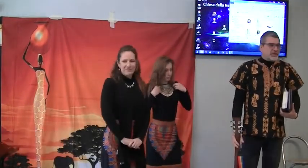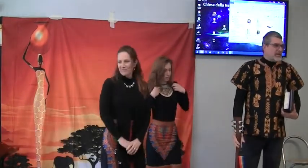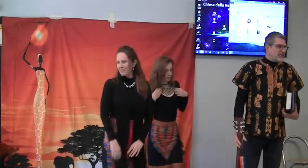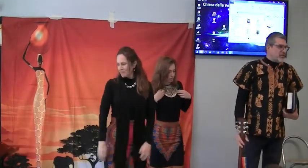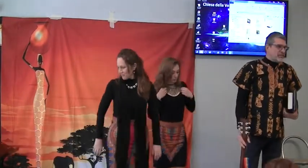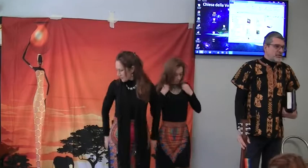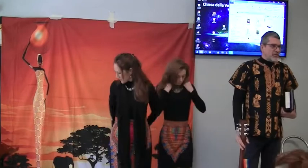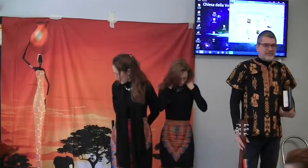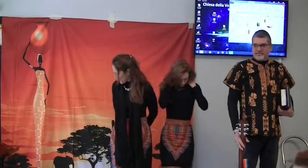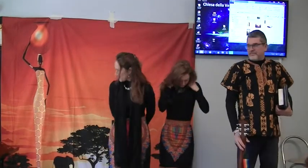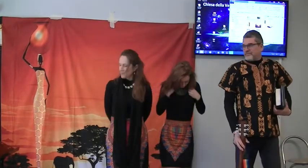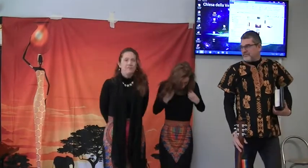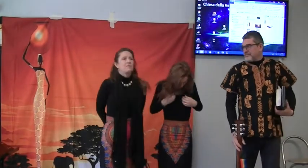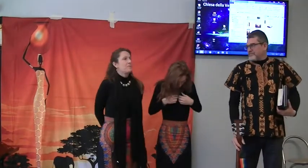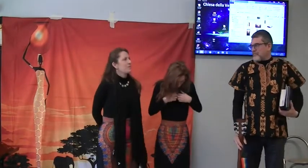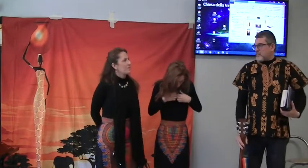Rivedere tutti quanti voi per noi